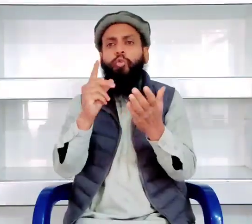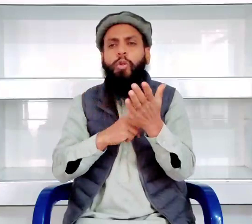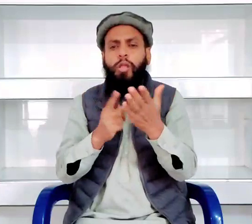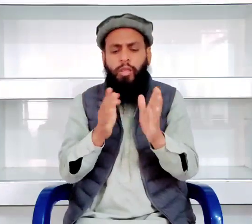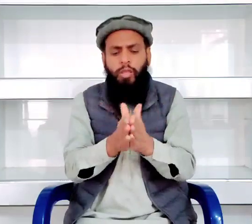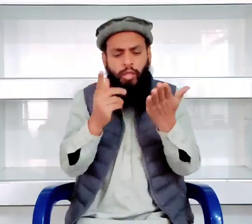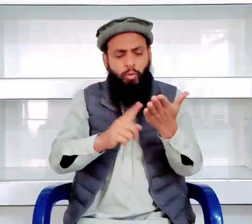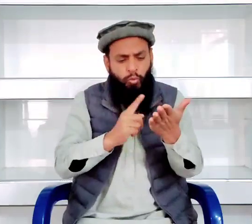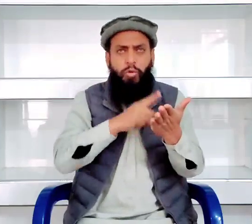یوم القیامہ